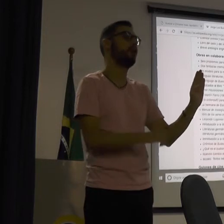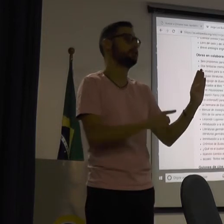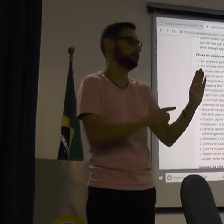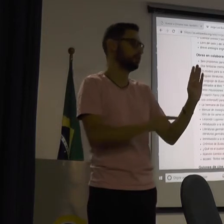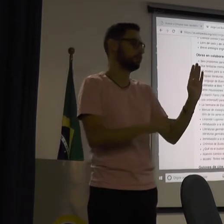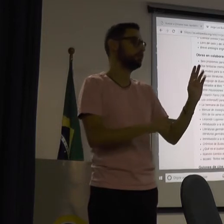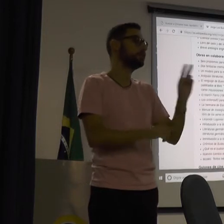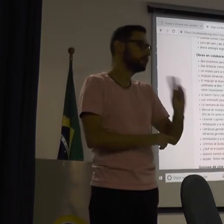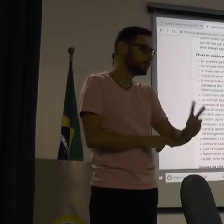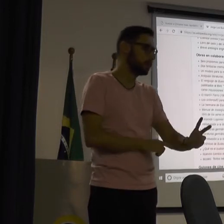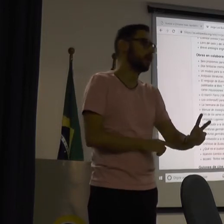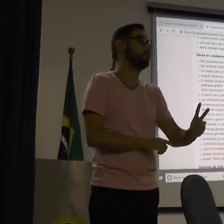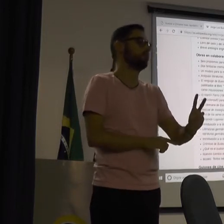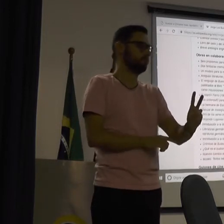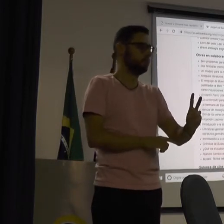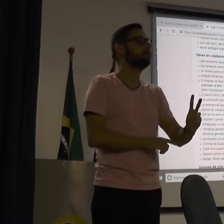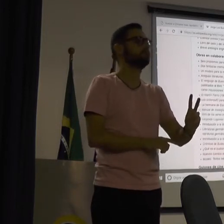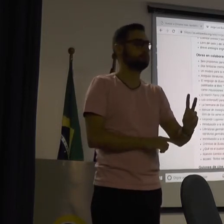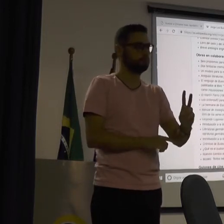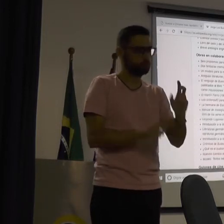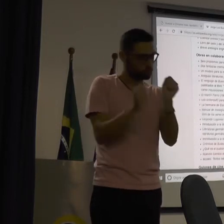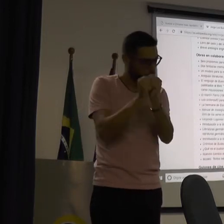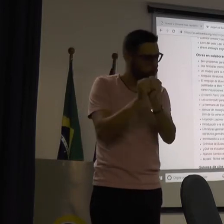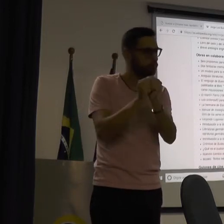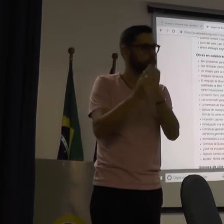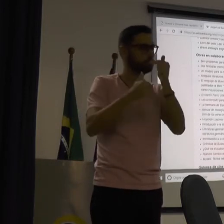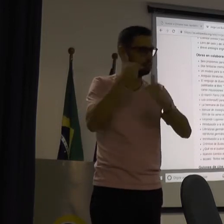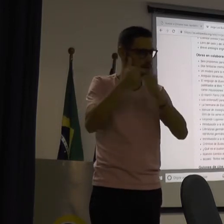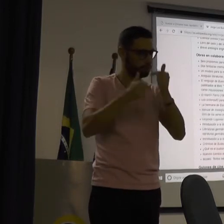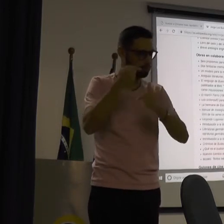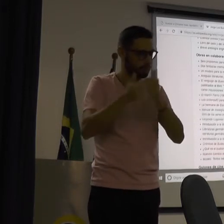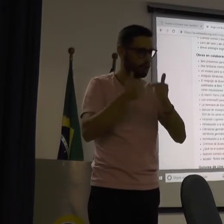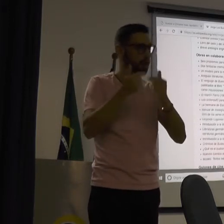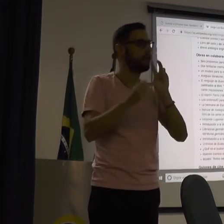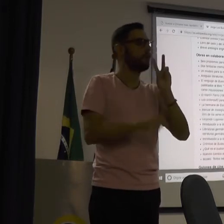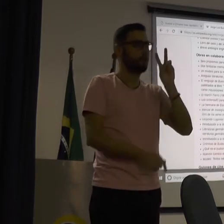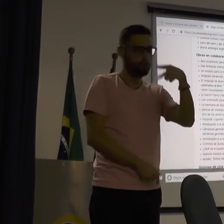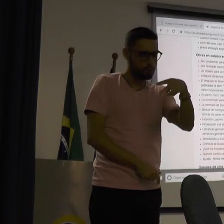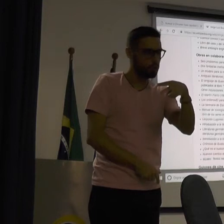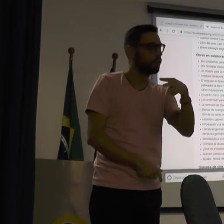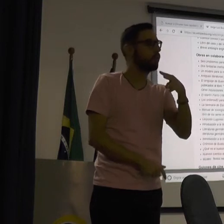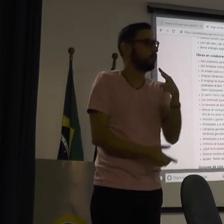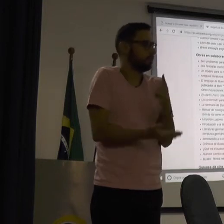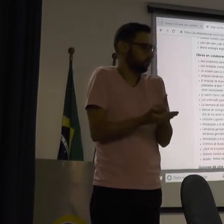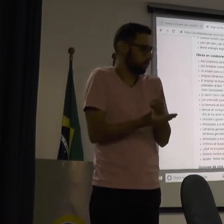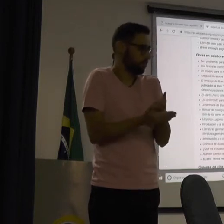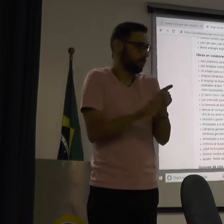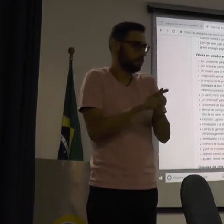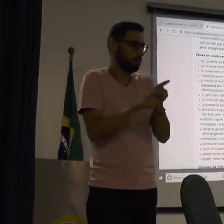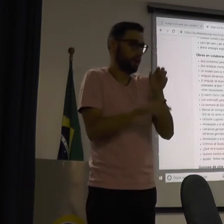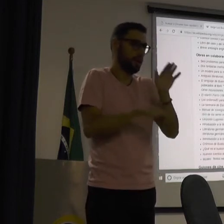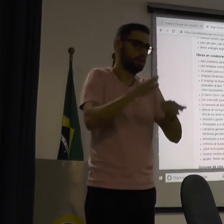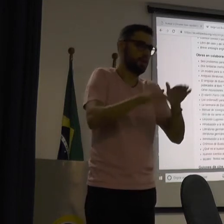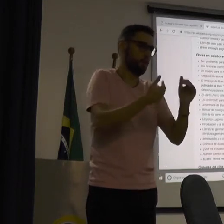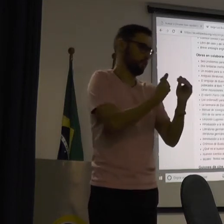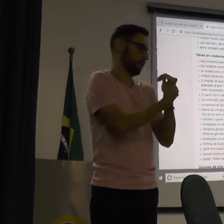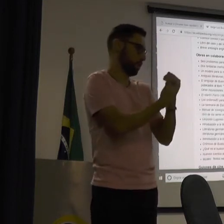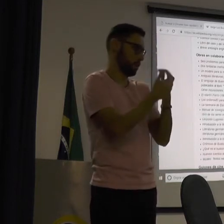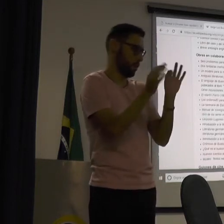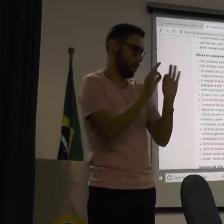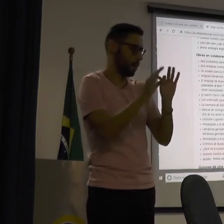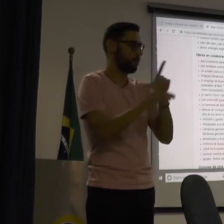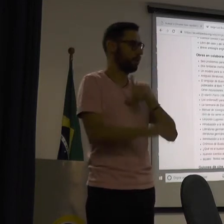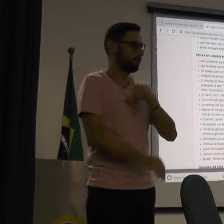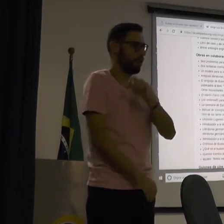o trabalho, né? De alunos ou de orientandos. Bom, de orientando ele não teve, mas de aluno ele teve